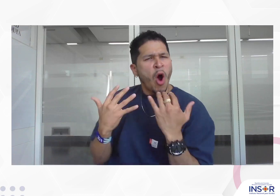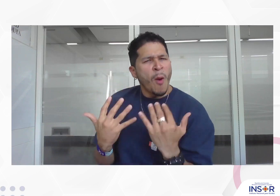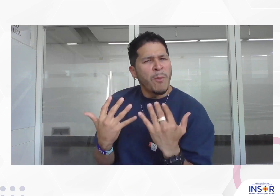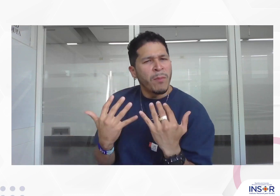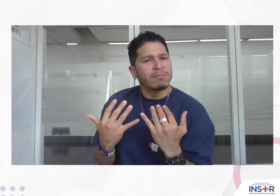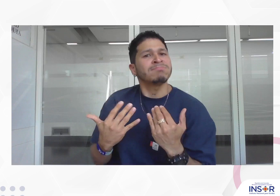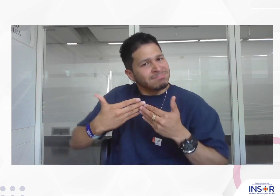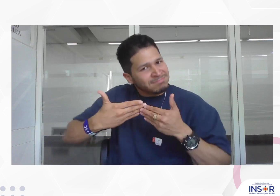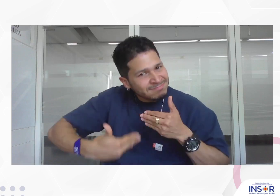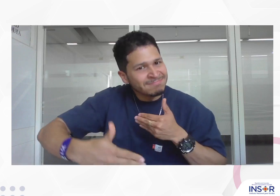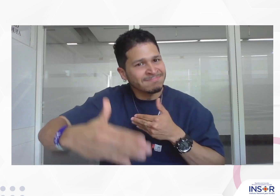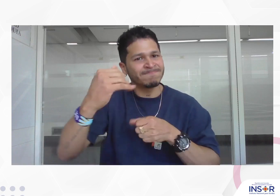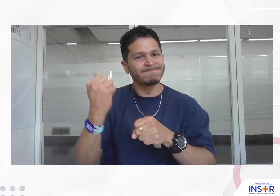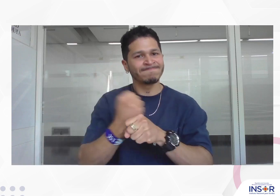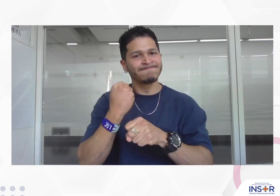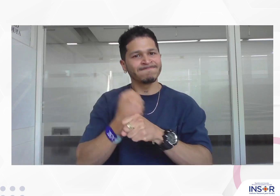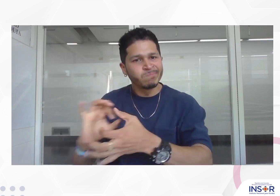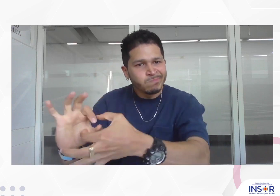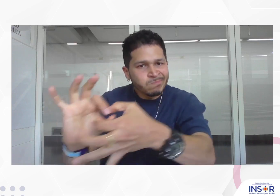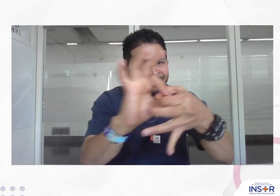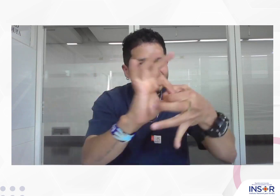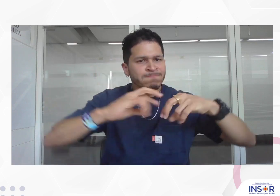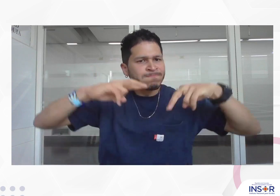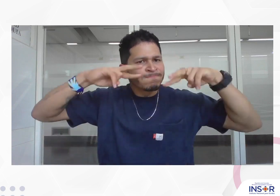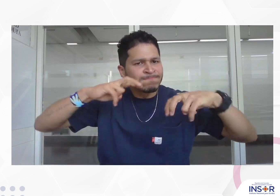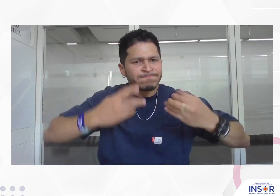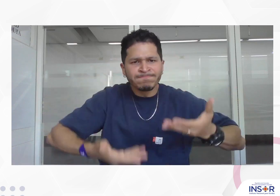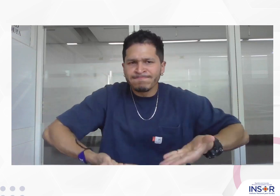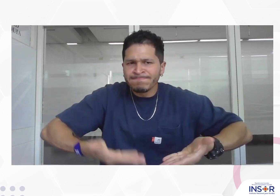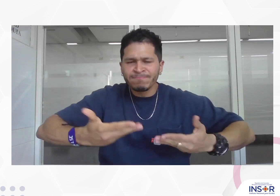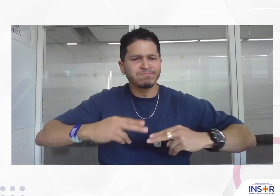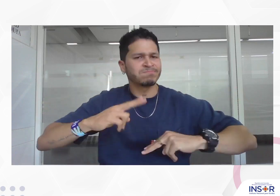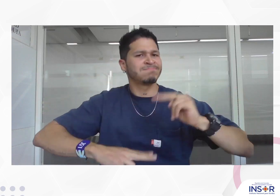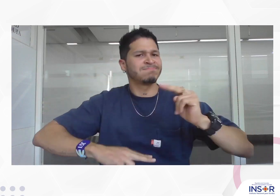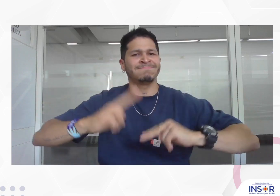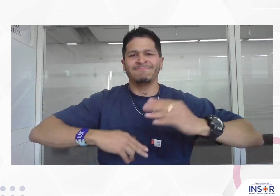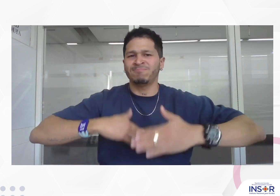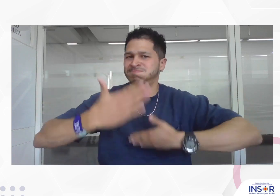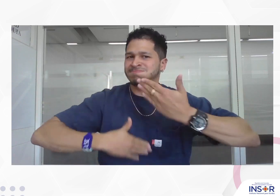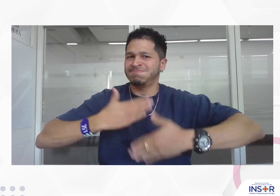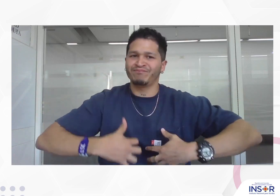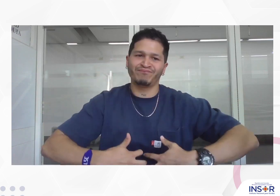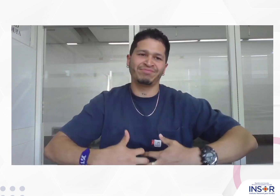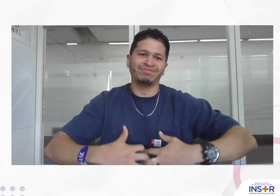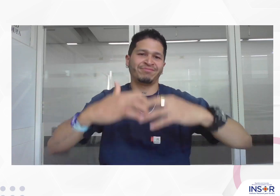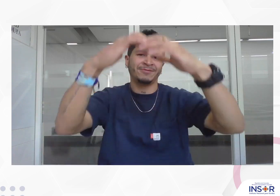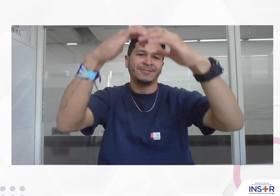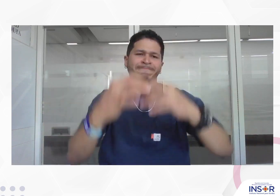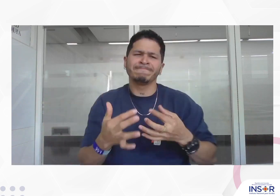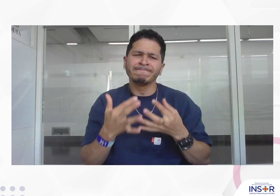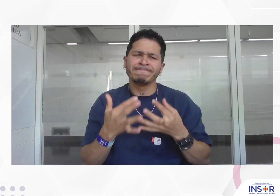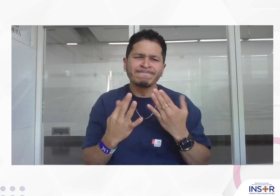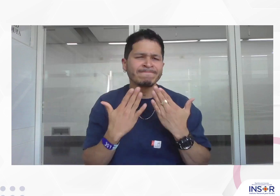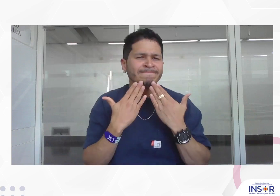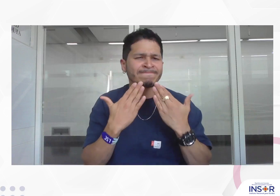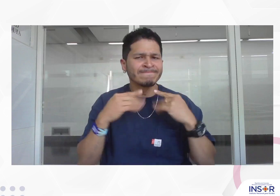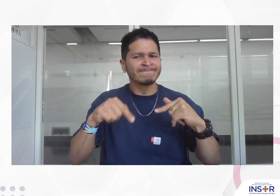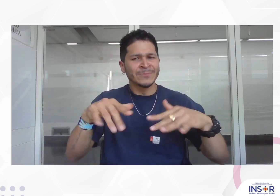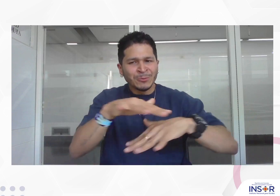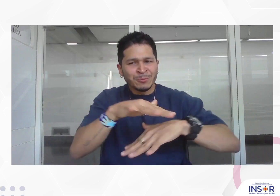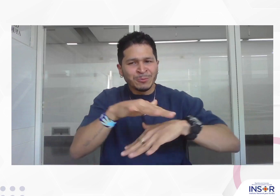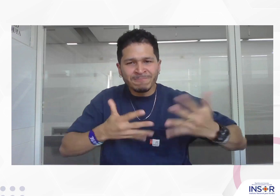pueda abordar estos temas pues relacionados con ello y que también posibiliten la construcción de